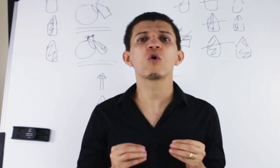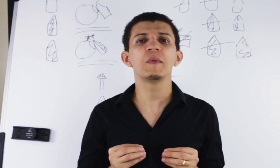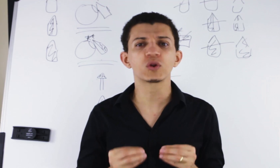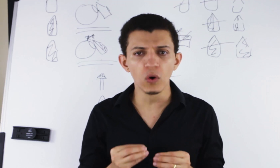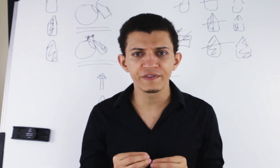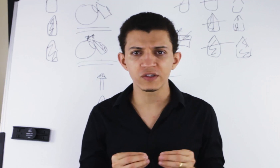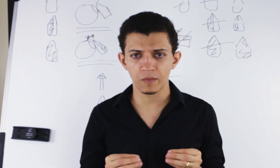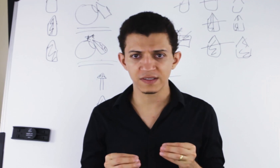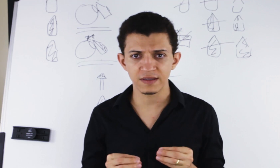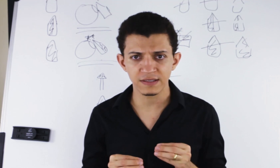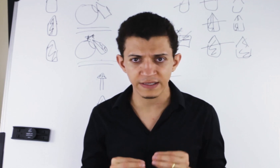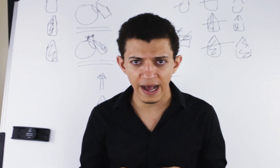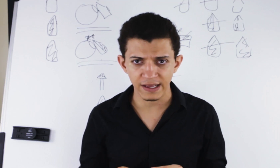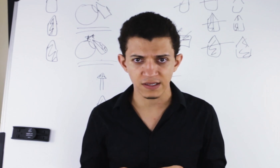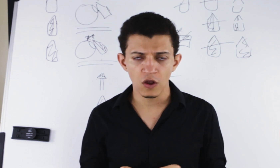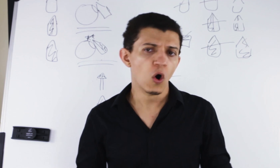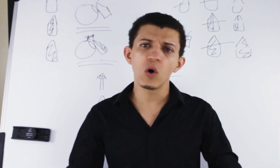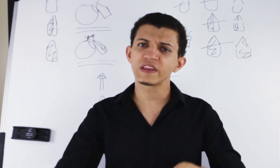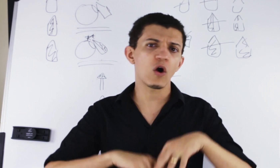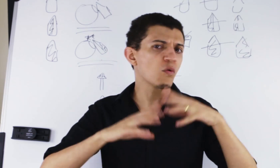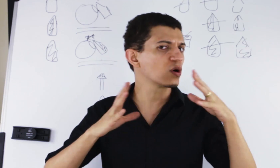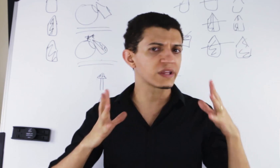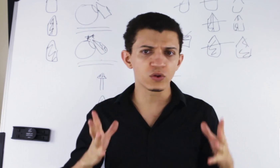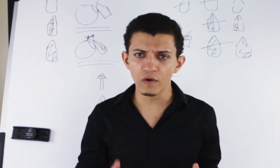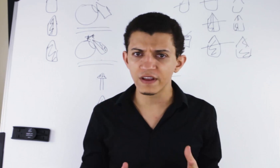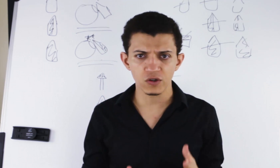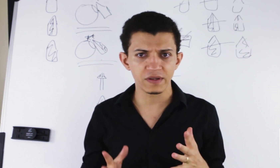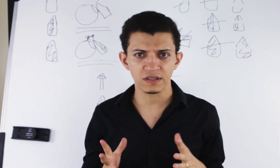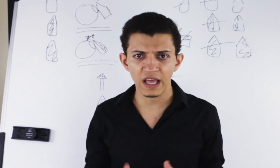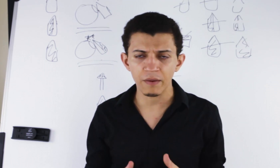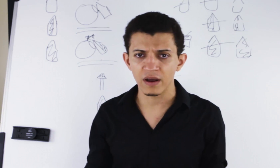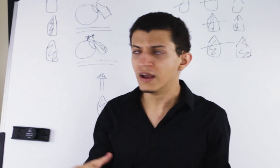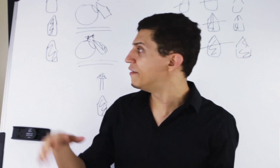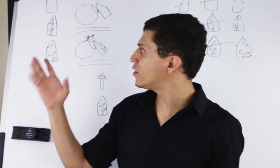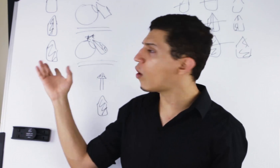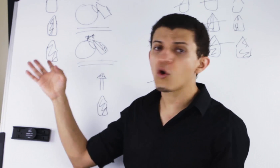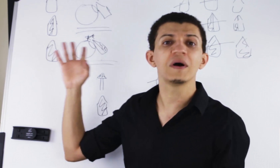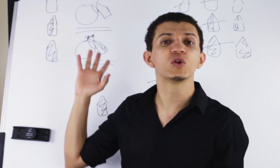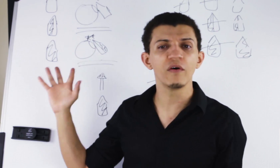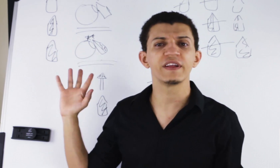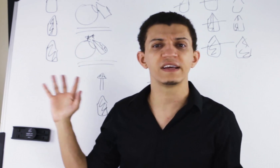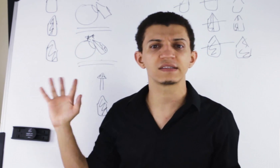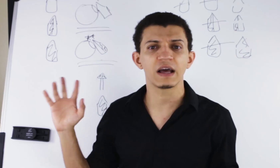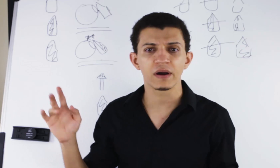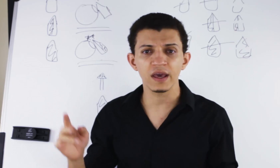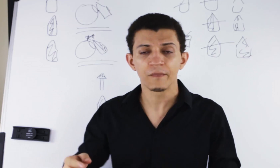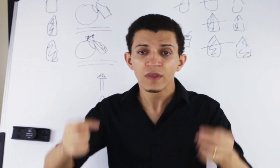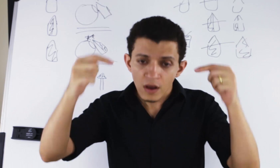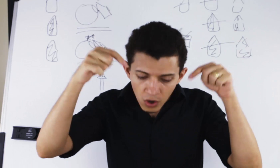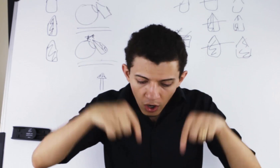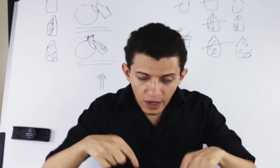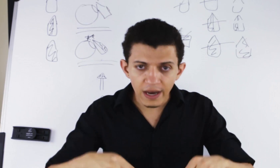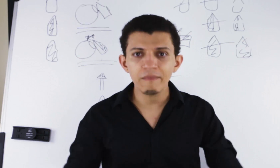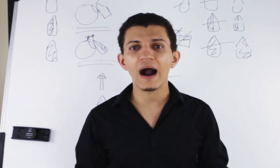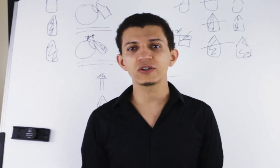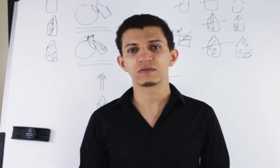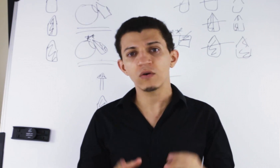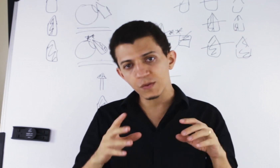alguma dúvida sobre a escrita de sinais? Ou tem alguma outra dúvida sobre esse tema? Ficou alguma dúvida desse tema aqui? Coloca lá embaixo, tem um espaço